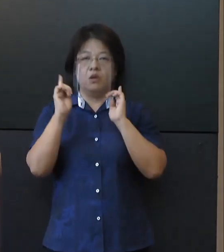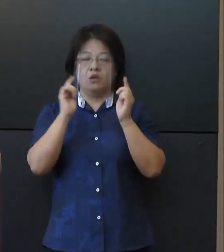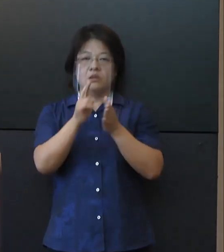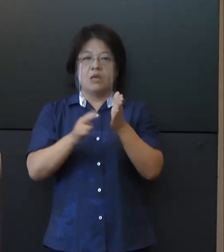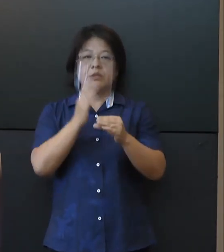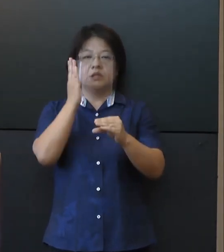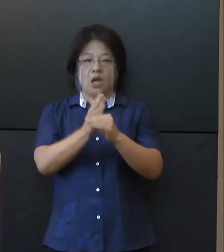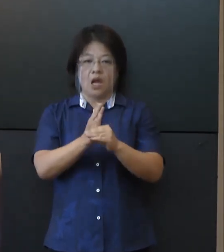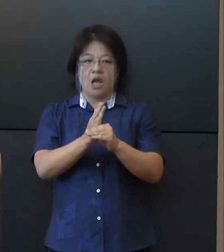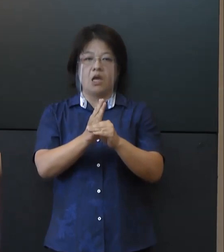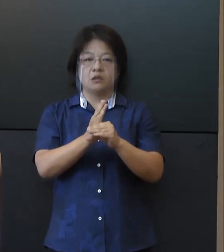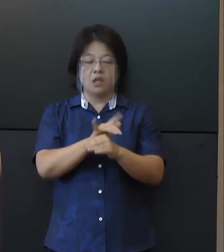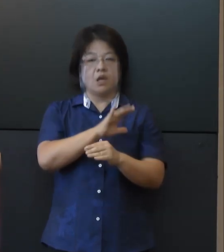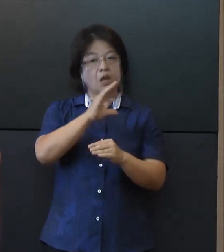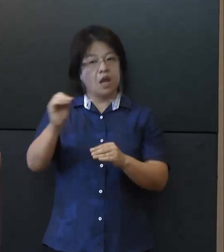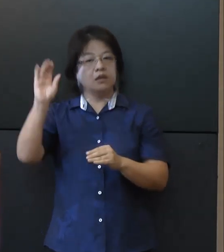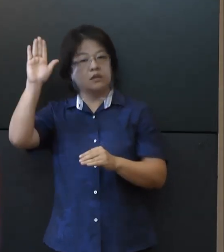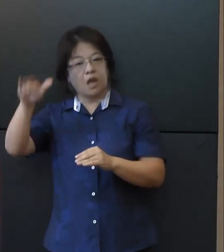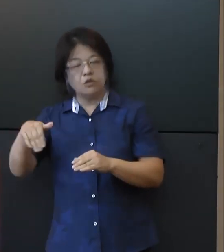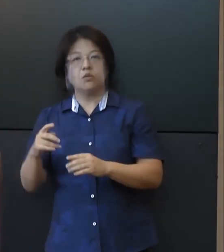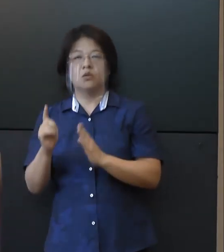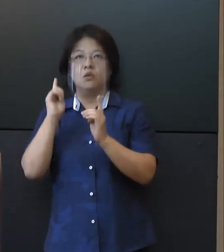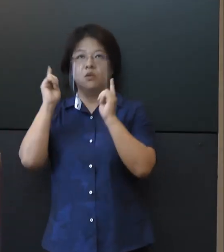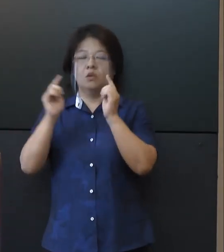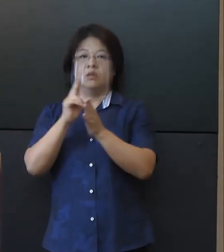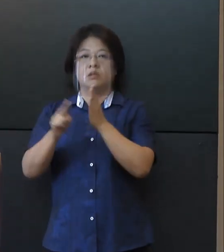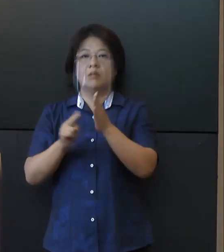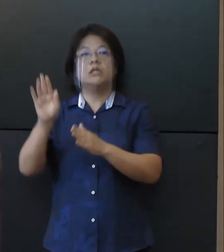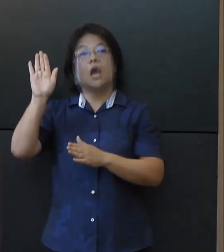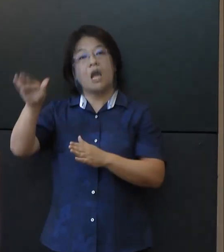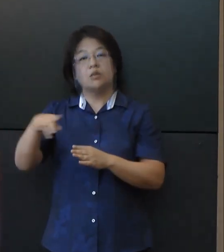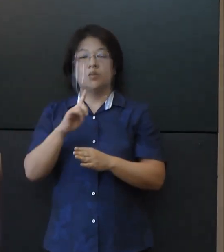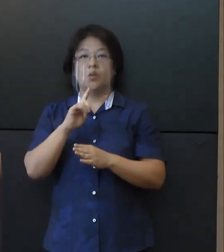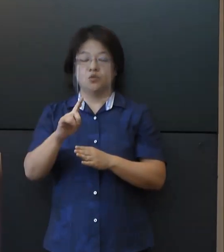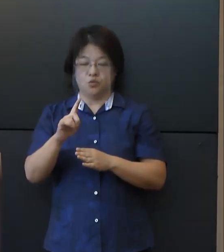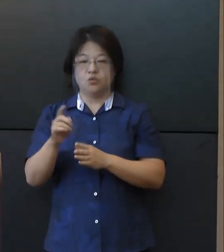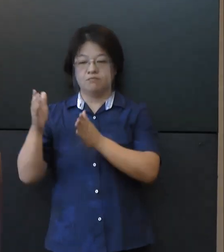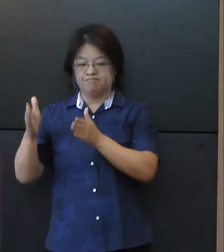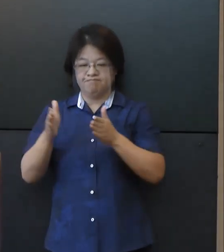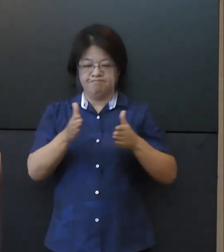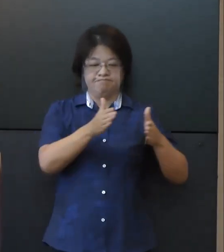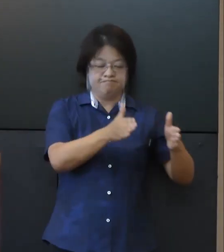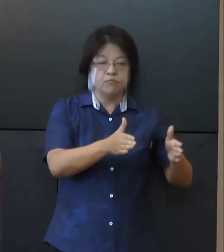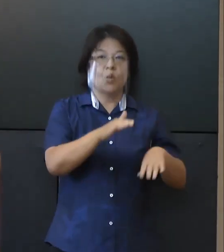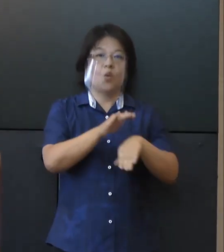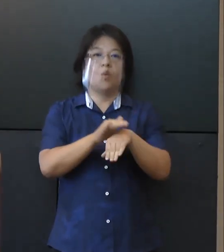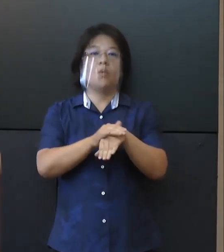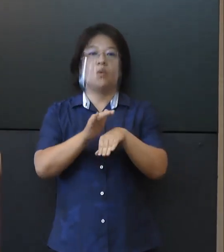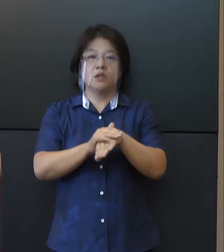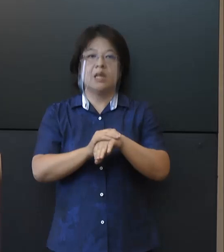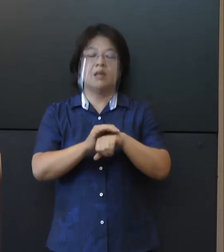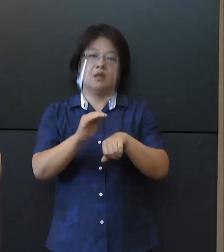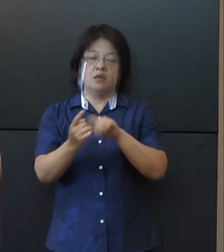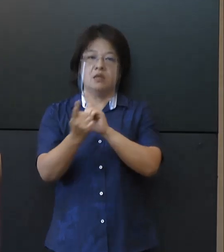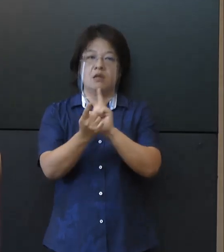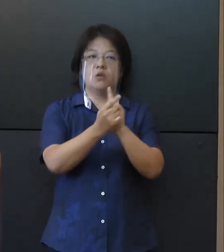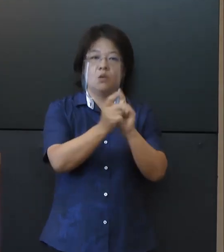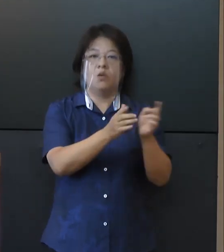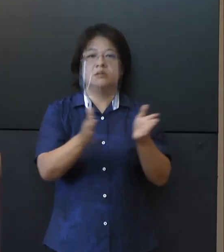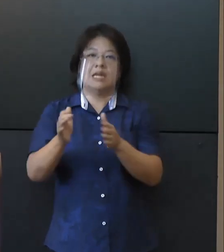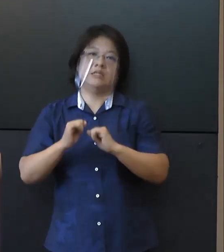旅後ごとに感染予防拡大防止対策を整理しました。この取り組み